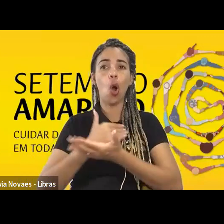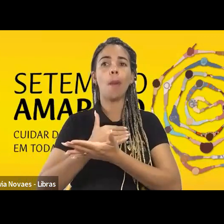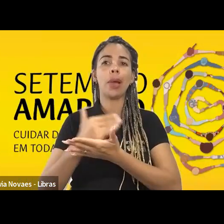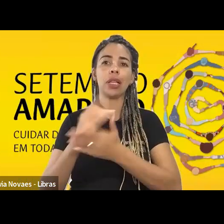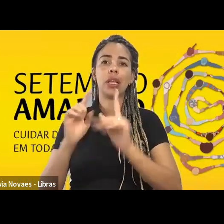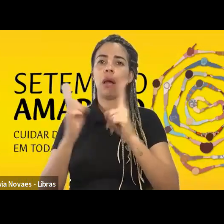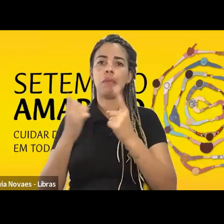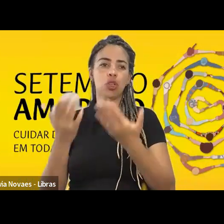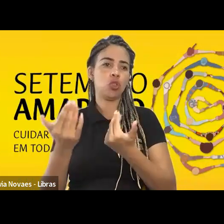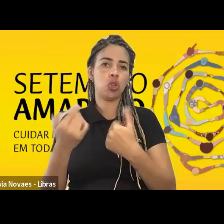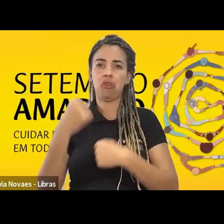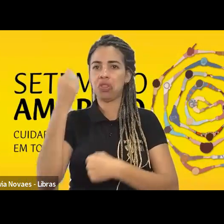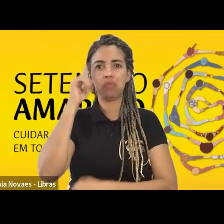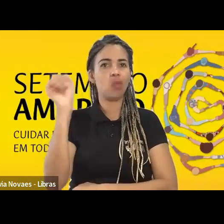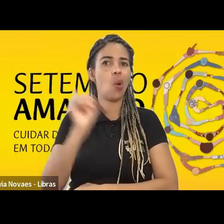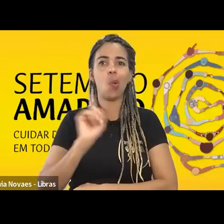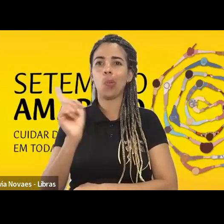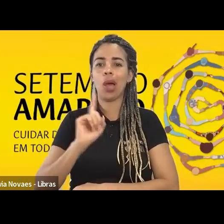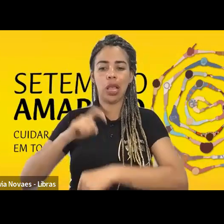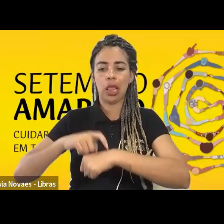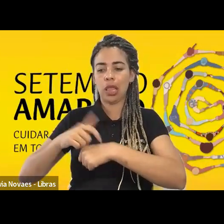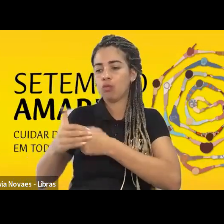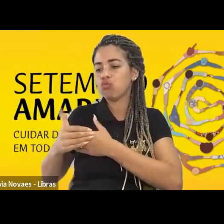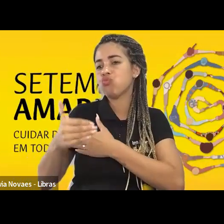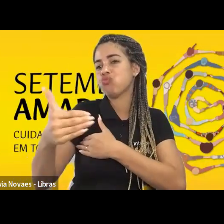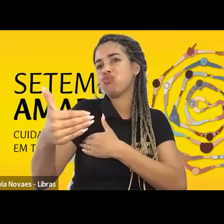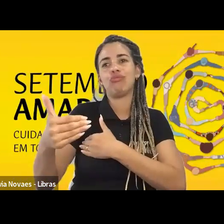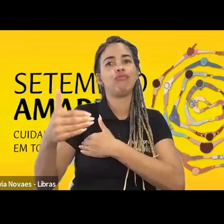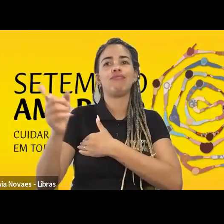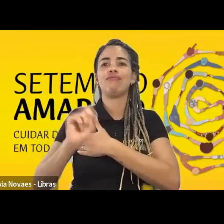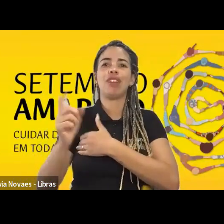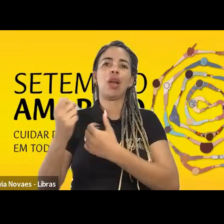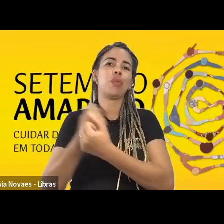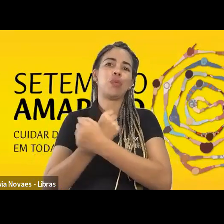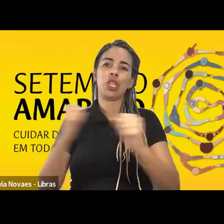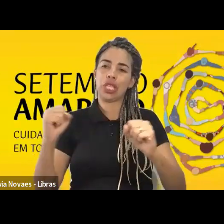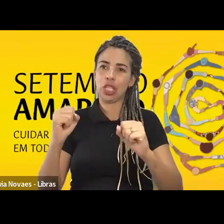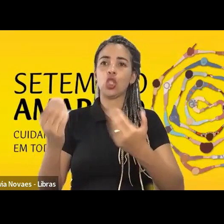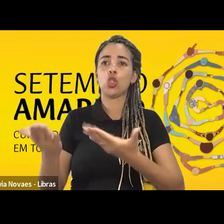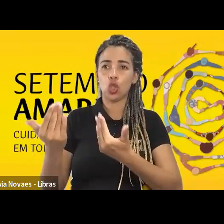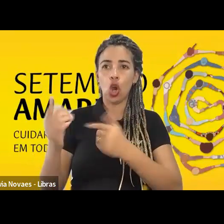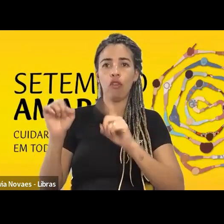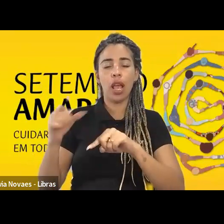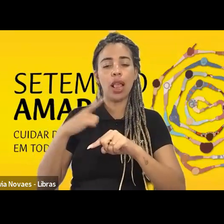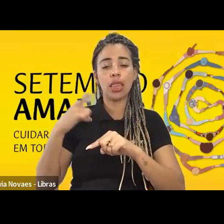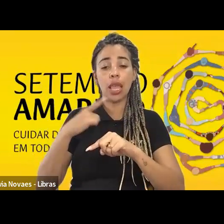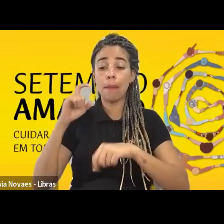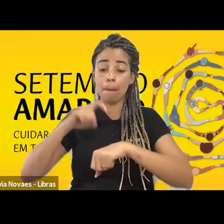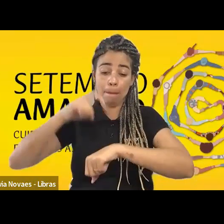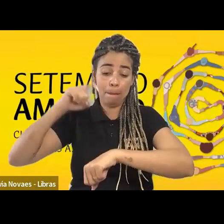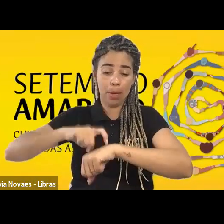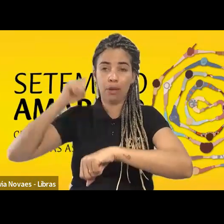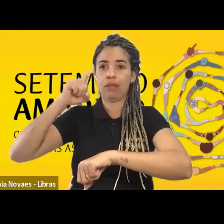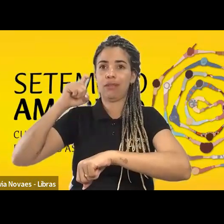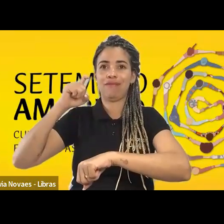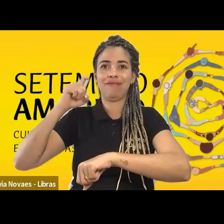de recompensa de tão longo prazo assim, isso é impossível, né? O adolescente trabalha com recompensas mais imediatas.